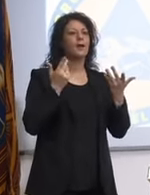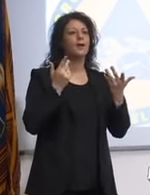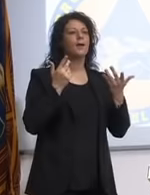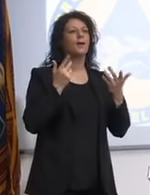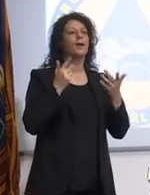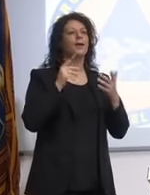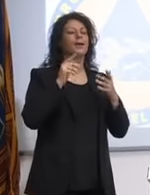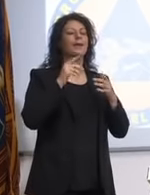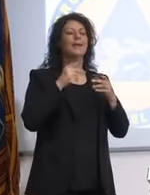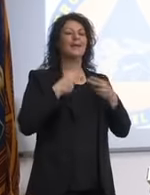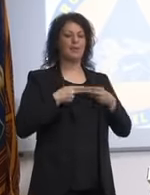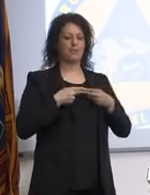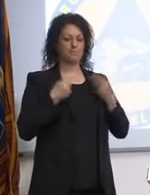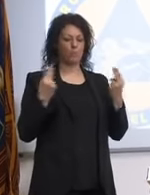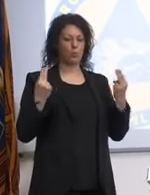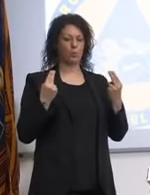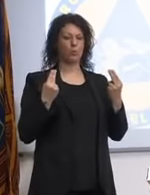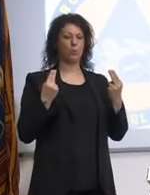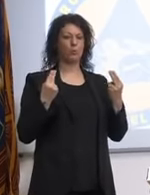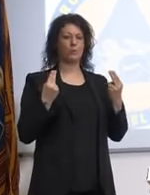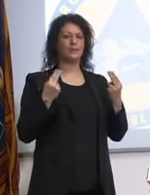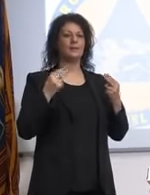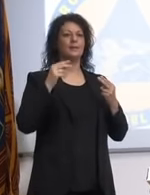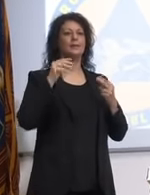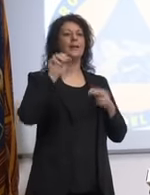arrivando.